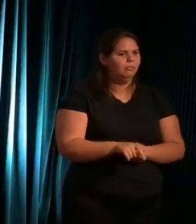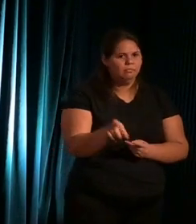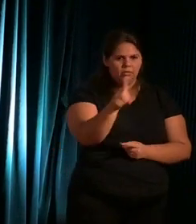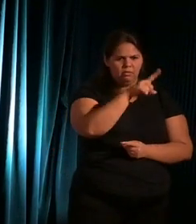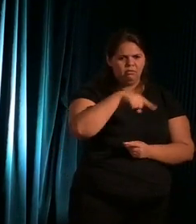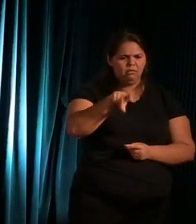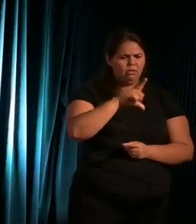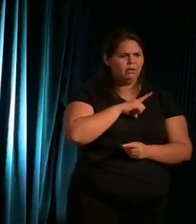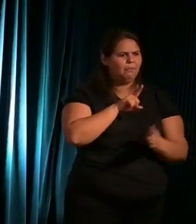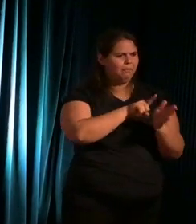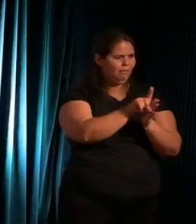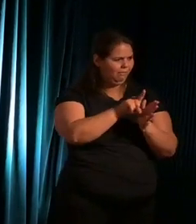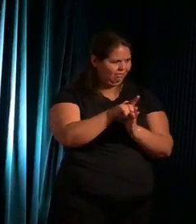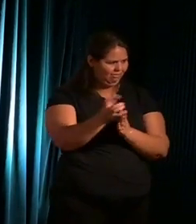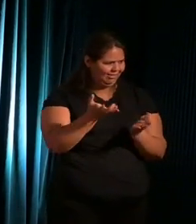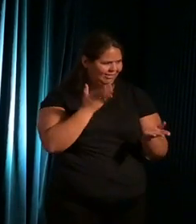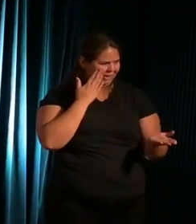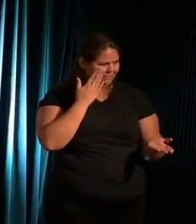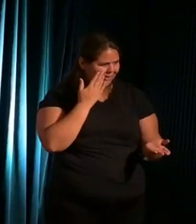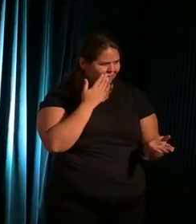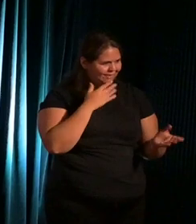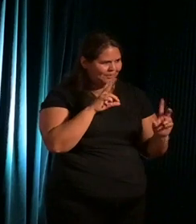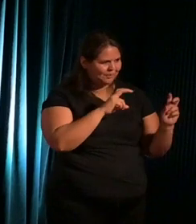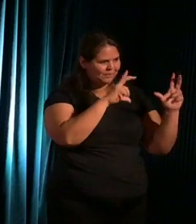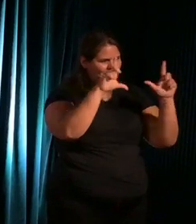Alguém tem alguma pergunta? Alguém quer falar sobre a exposição?